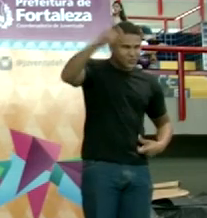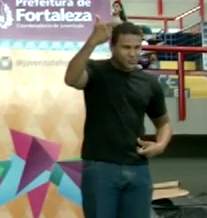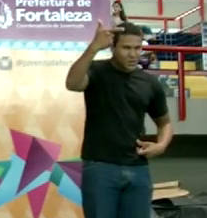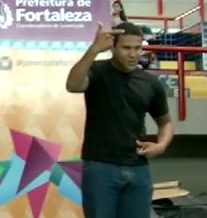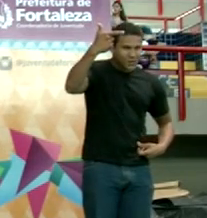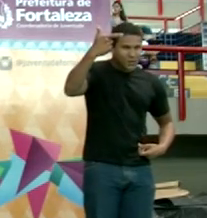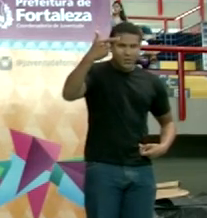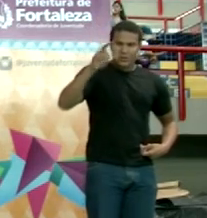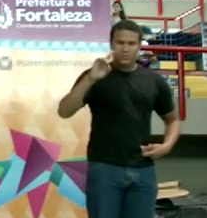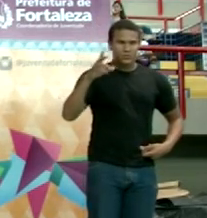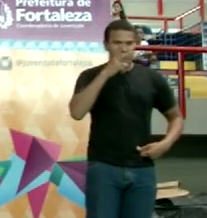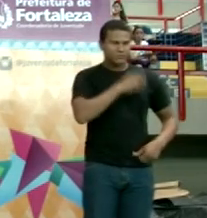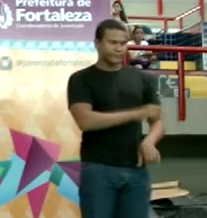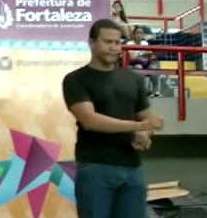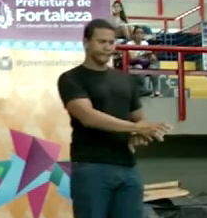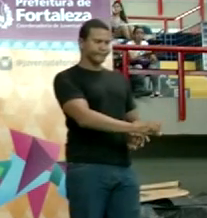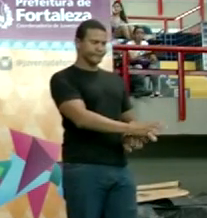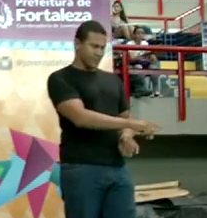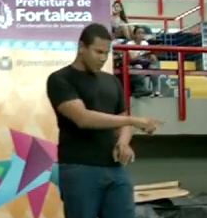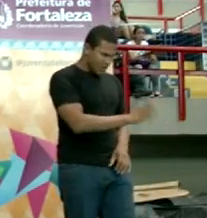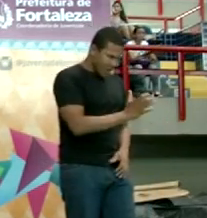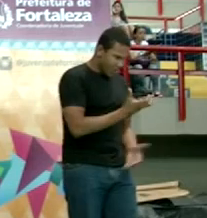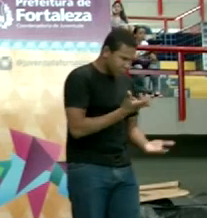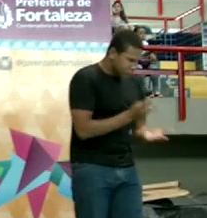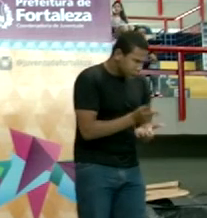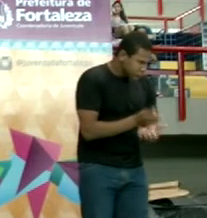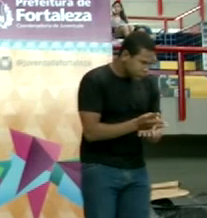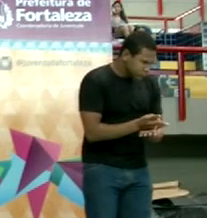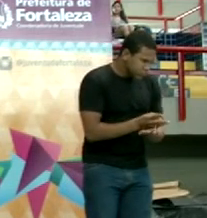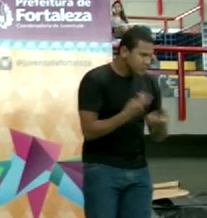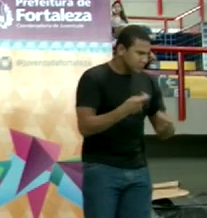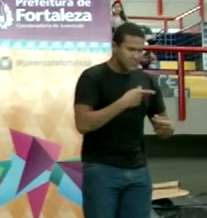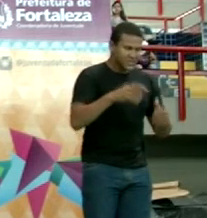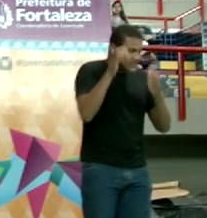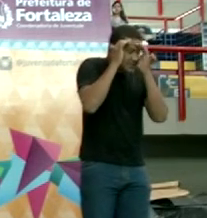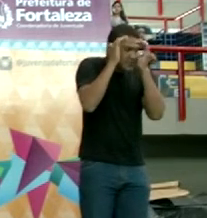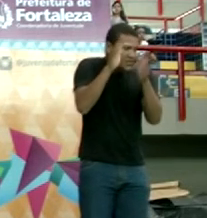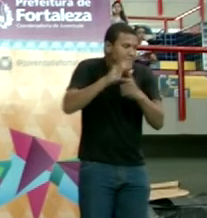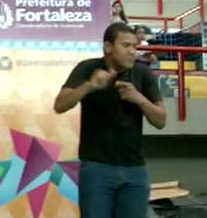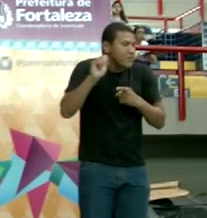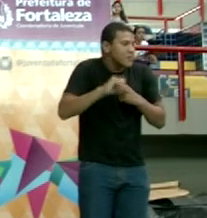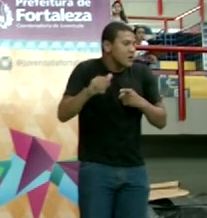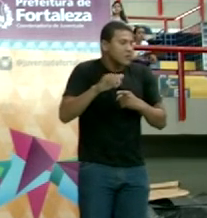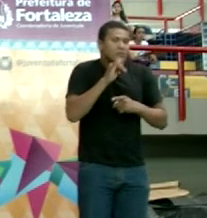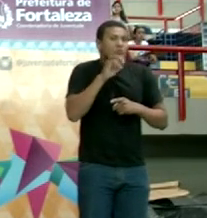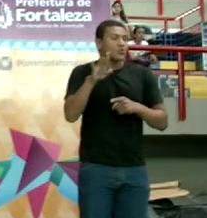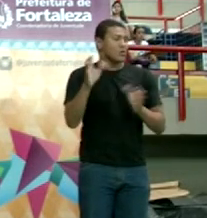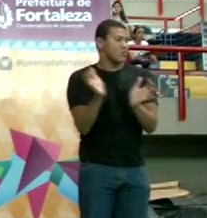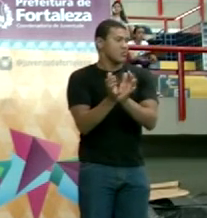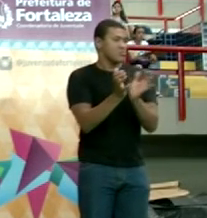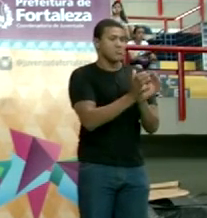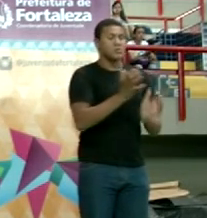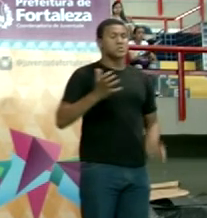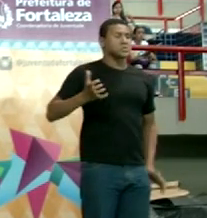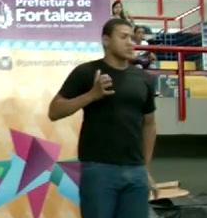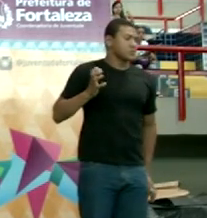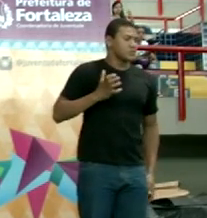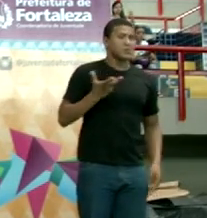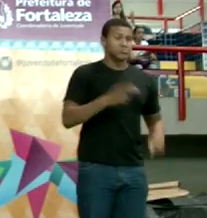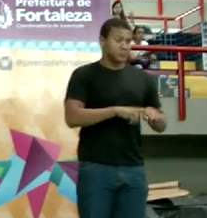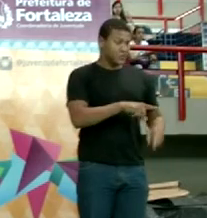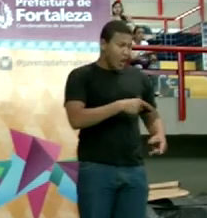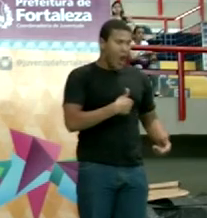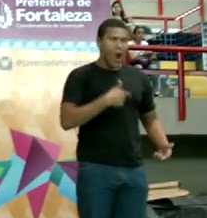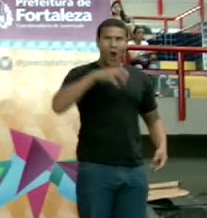quer governar para sempre? Governe para as elites. E Dom Pedro II, obviamente, aprendeu a lição rapidinho. E dessa